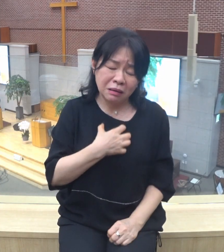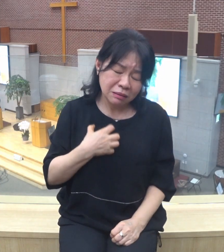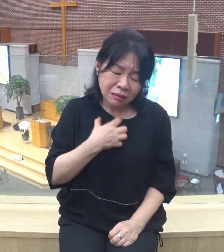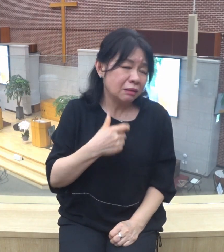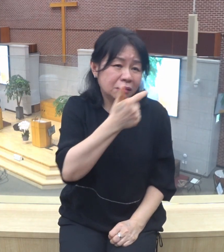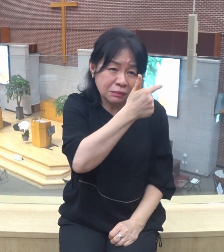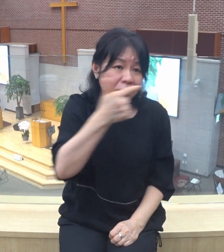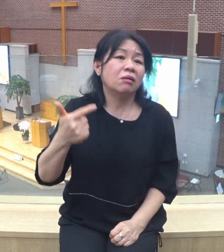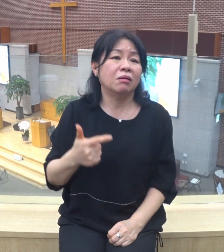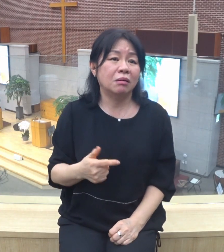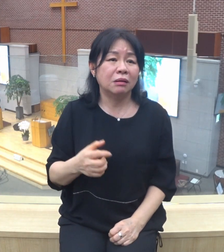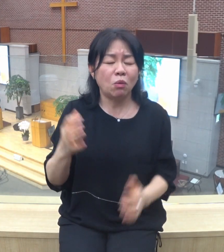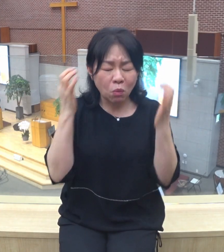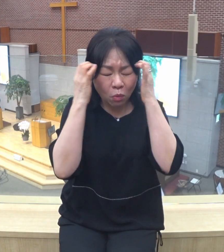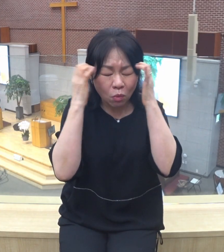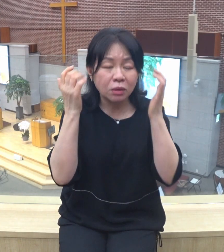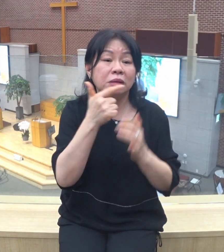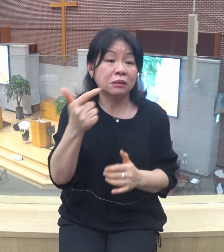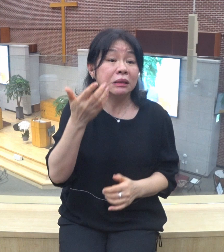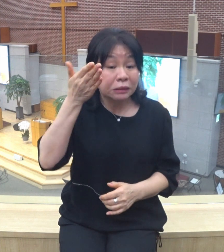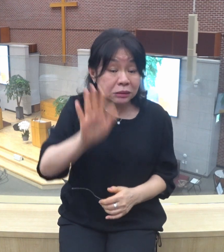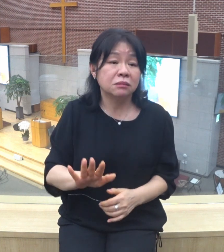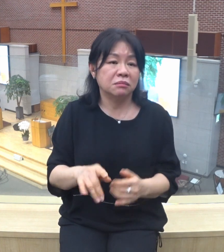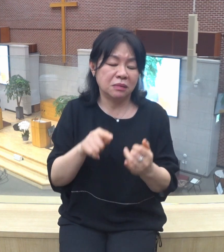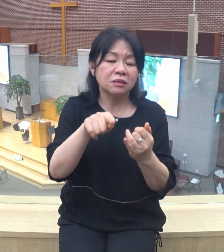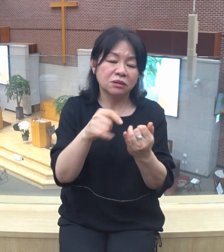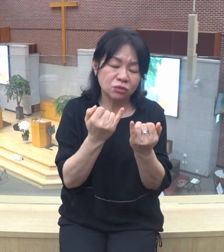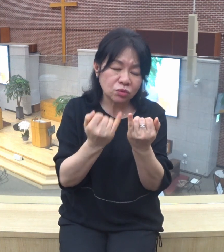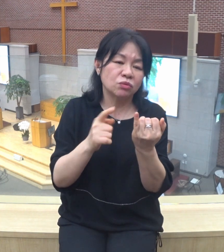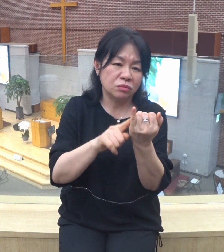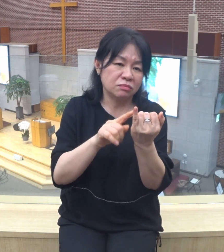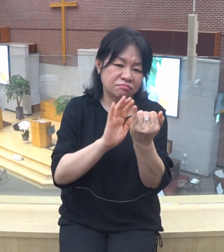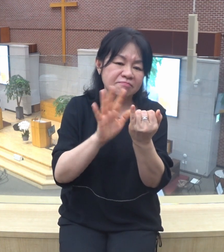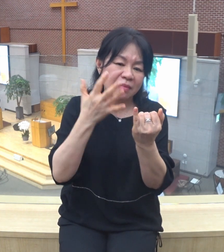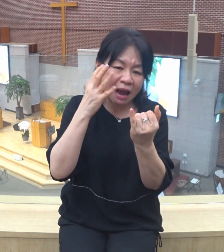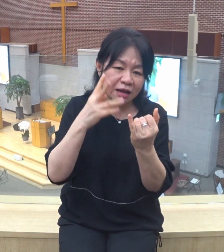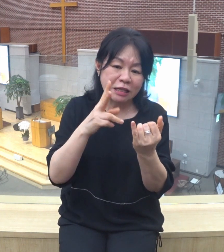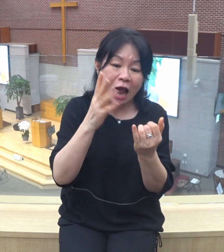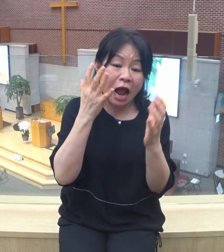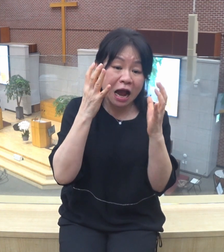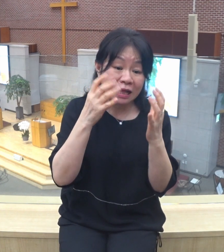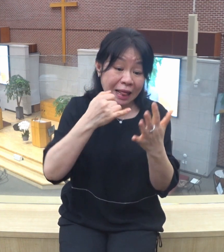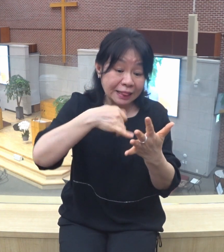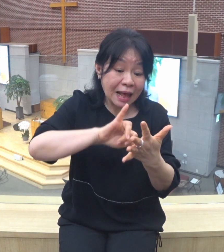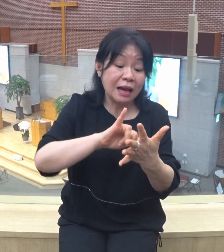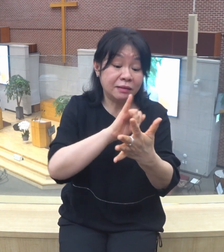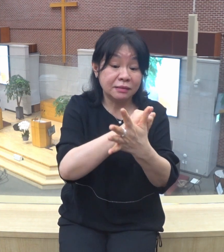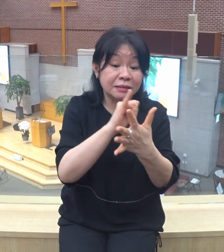다시 생각하게 됩니다. 어느 날 제주에 온 그 언니의 딸과